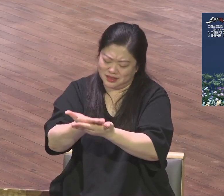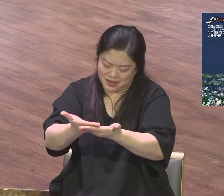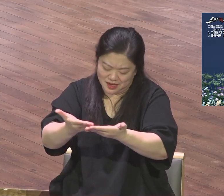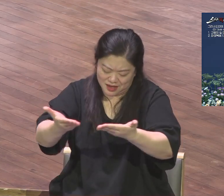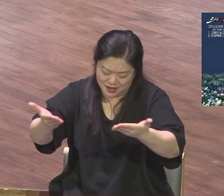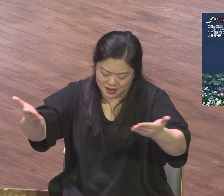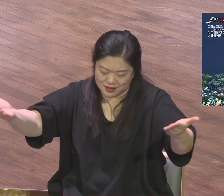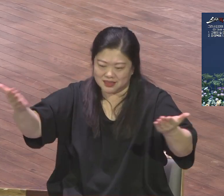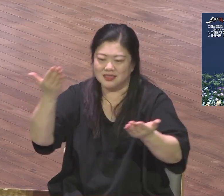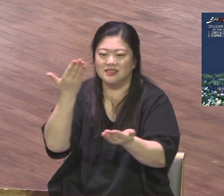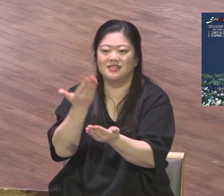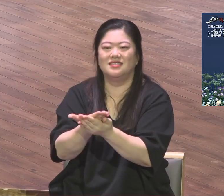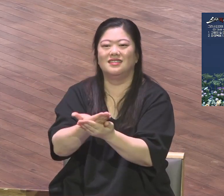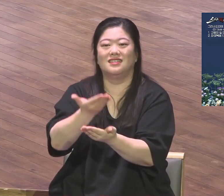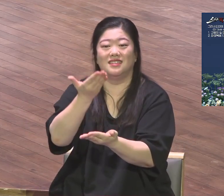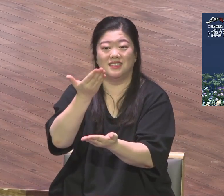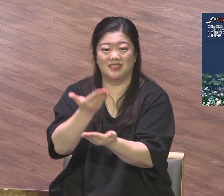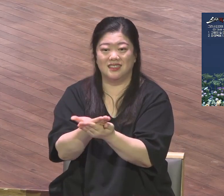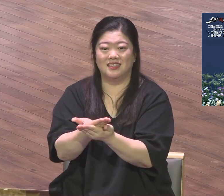베푸신 아버지,